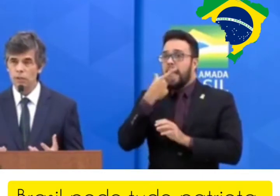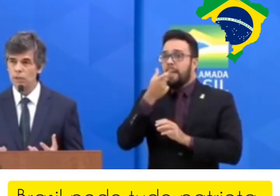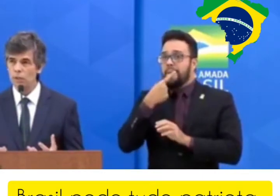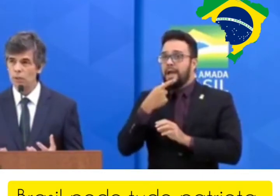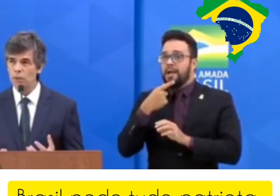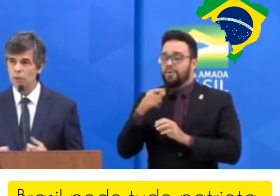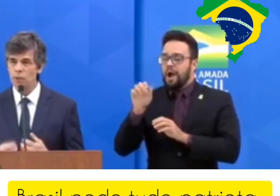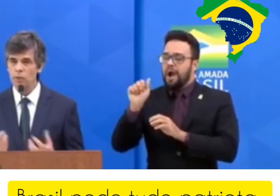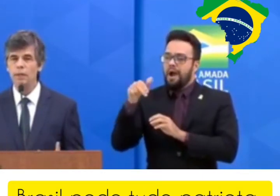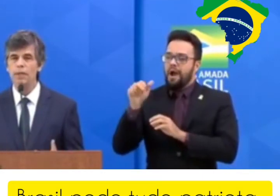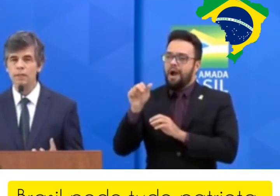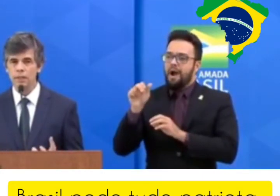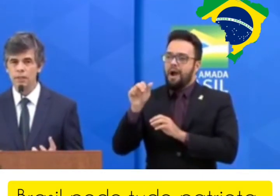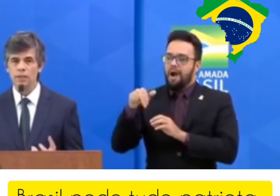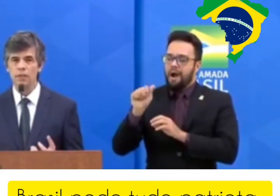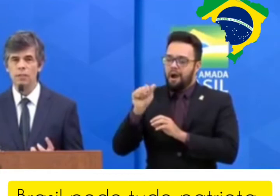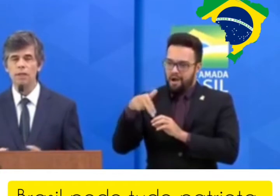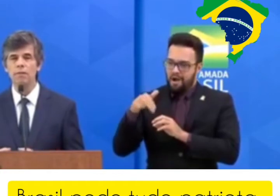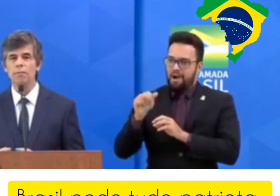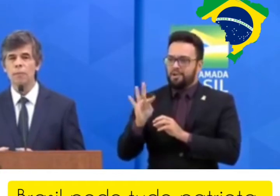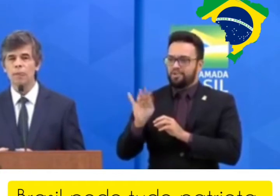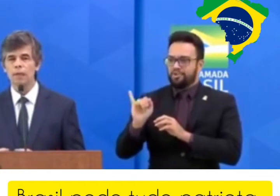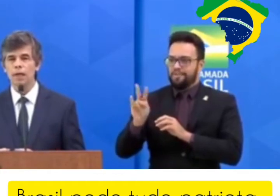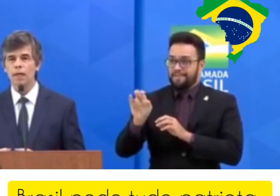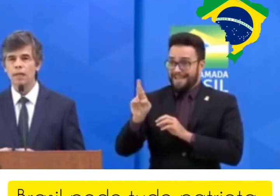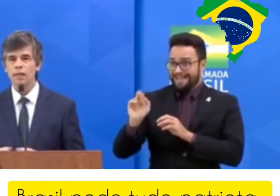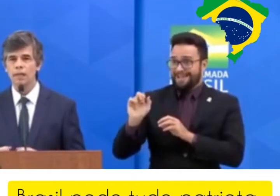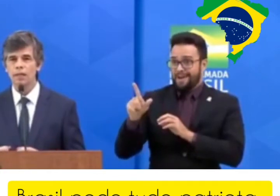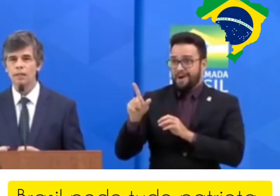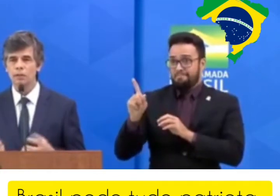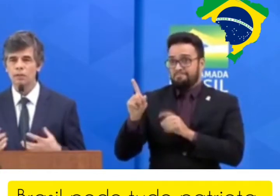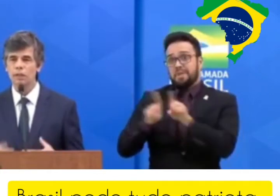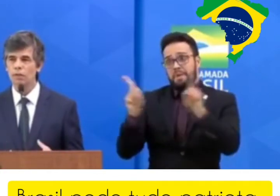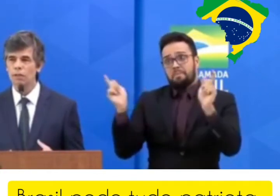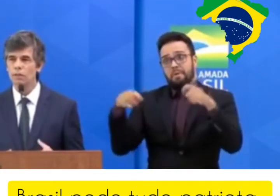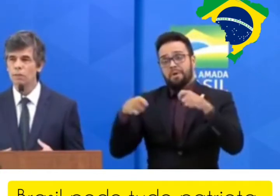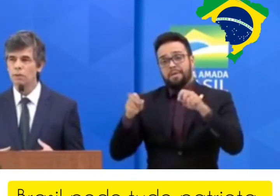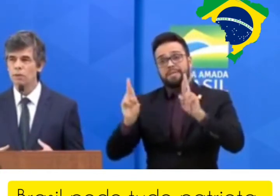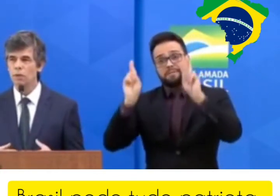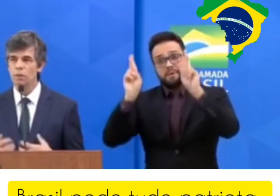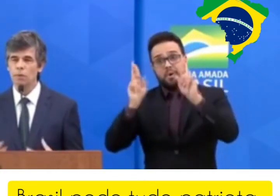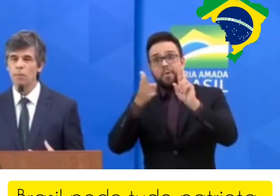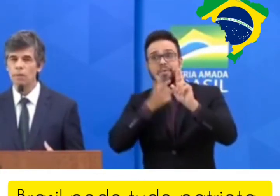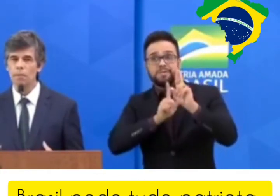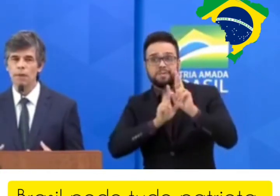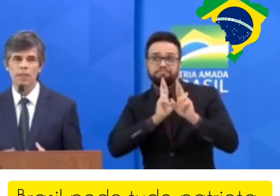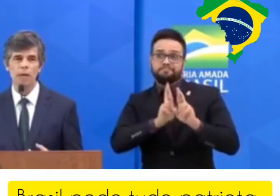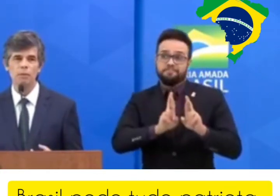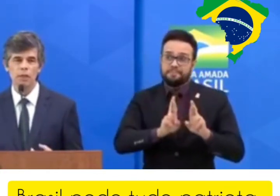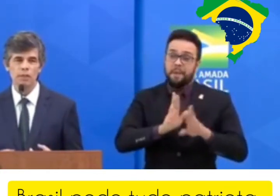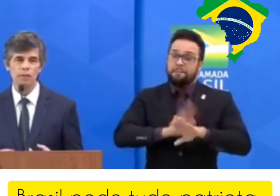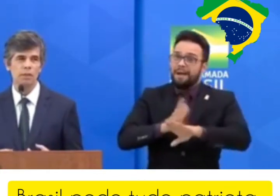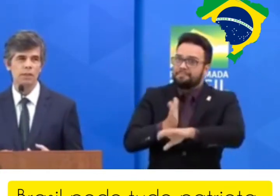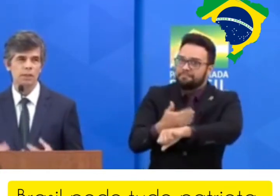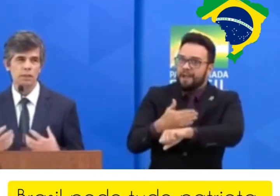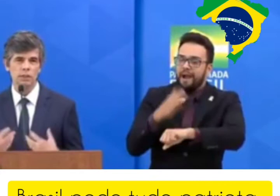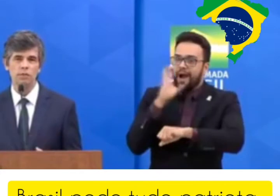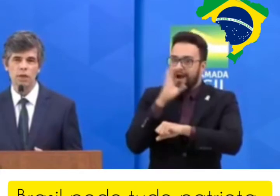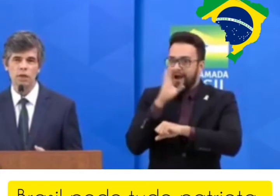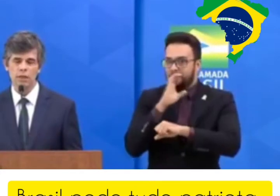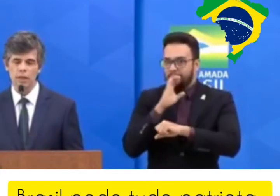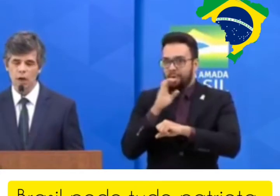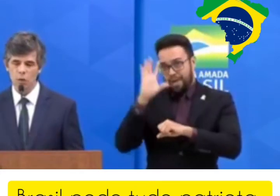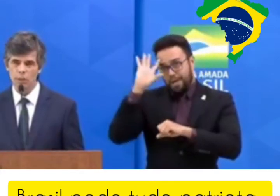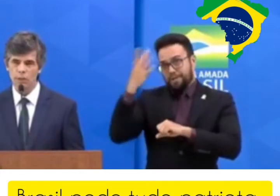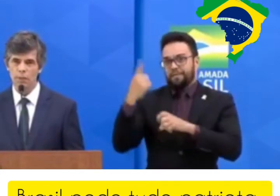aparentemente uma resposta muito grande. Então, uma esperança que a gente tem também é que a gente consiga talvez ter uma solução para o problema mais rápido do que a gente imagina se a